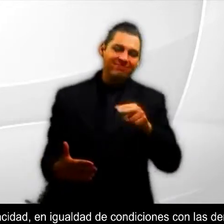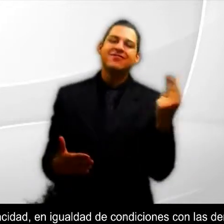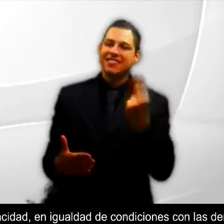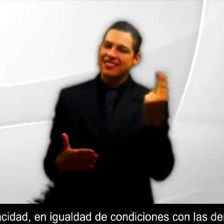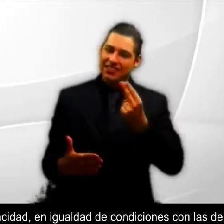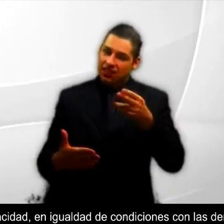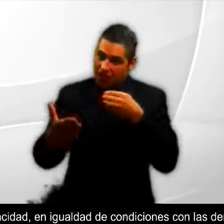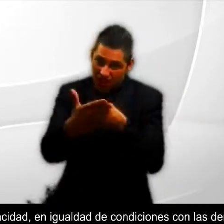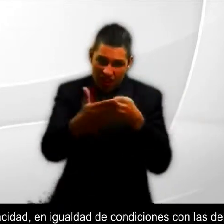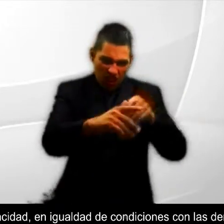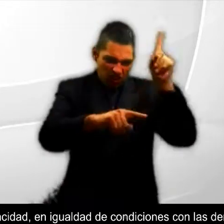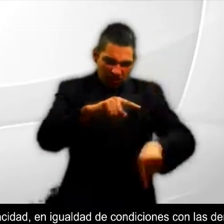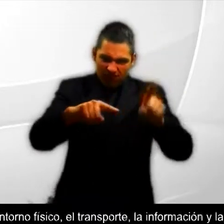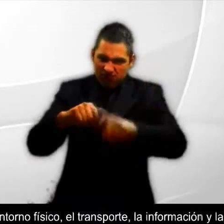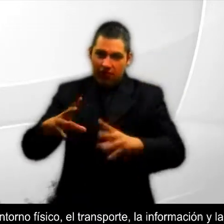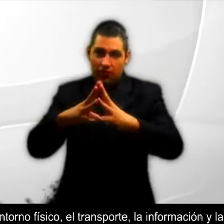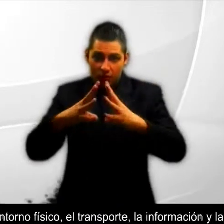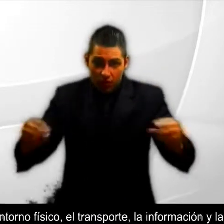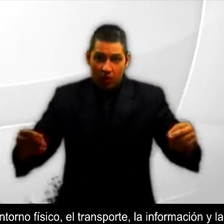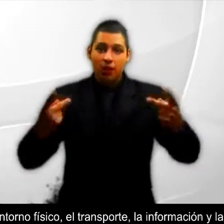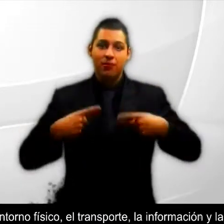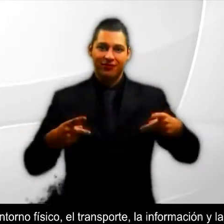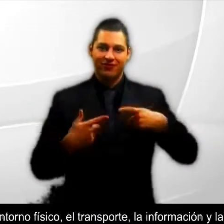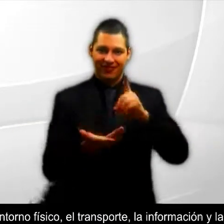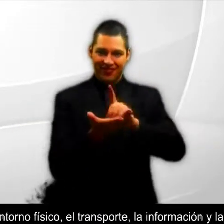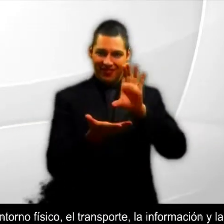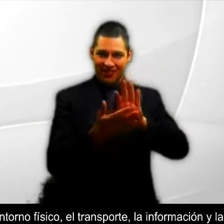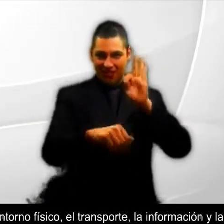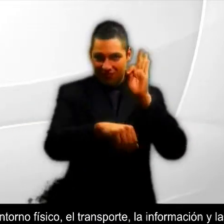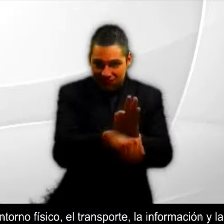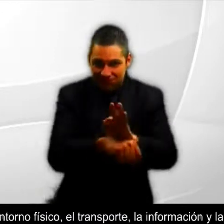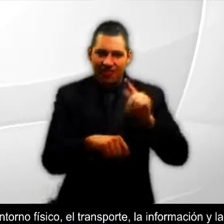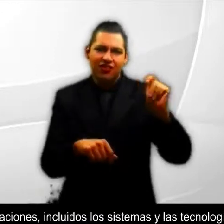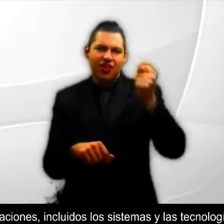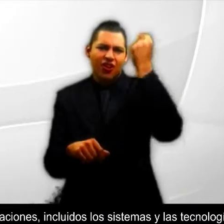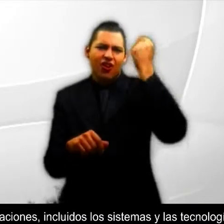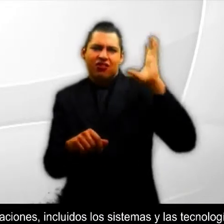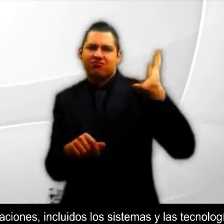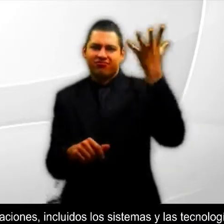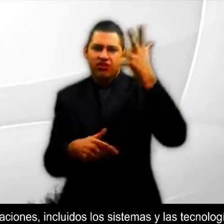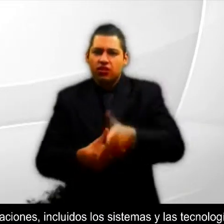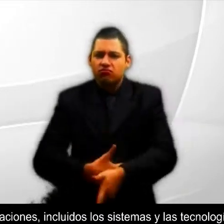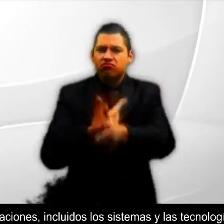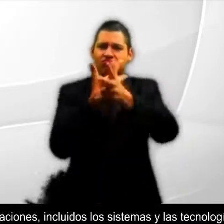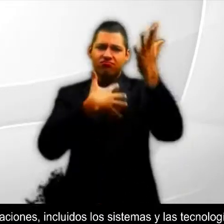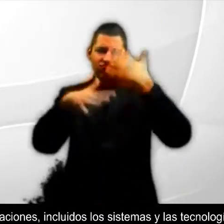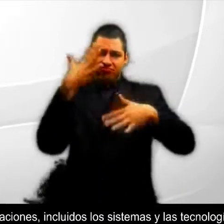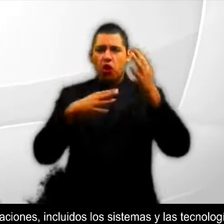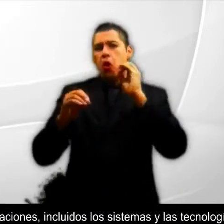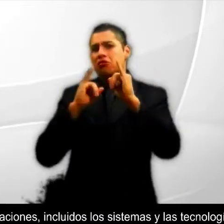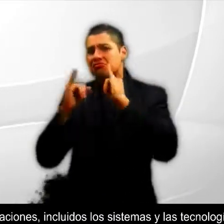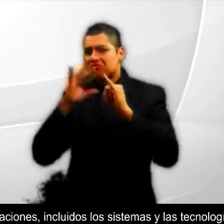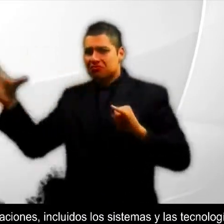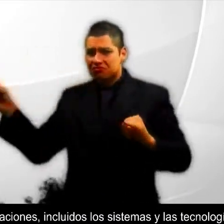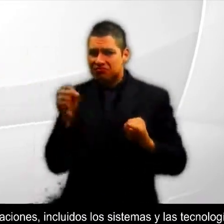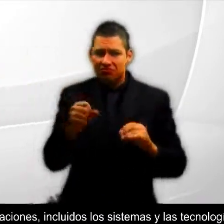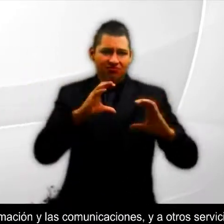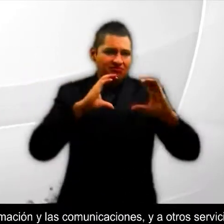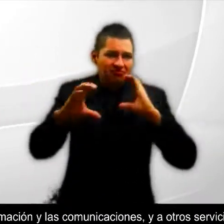con las demás. El entorno físico, el transporte, la información y las comunicaciones, incluidos los sistemas y las tecnologías de la información y las